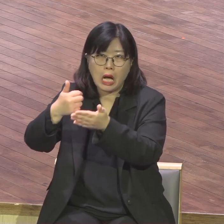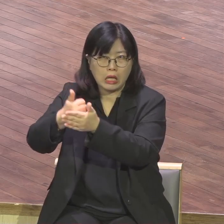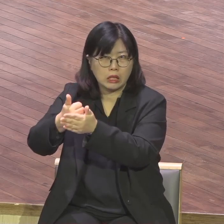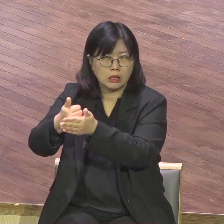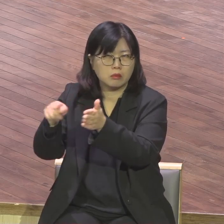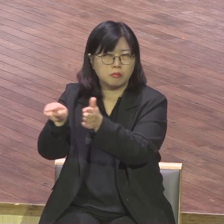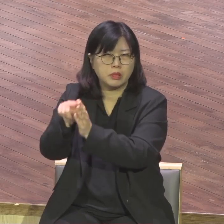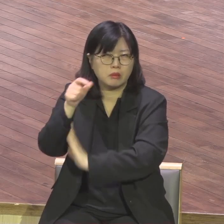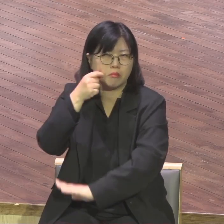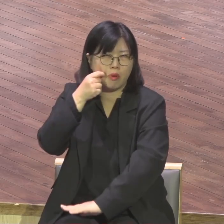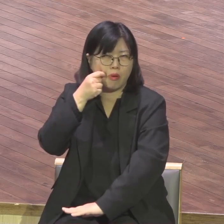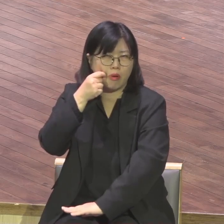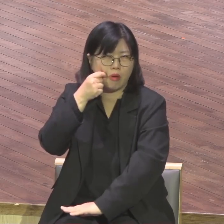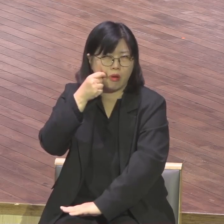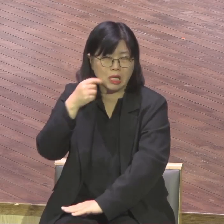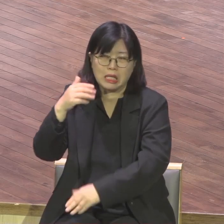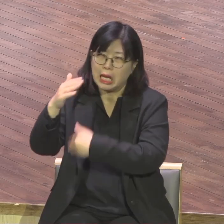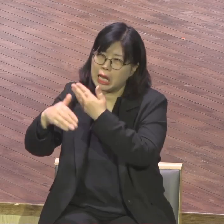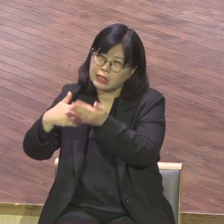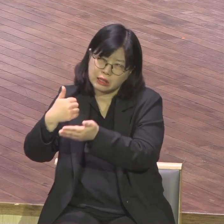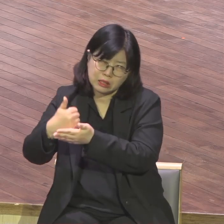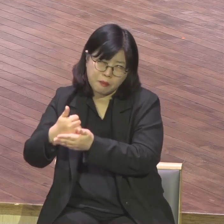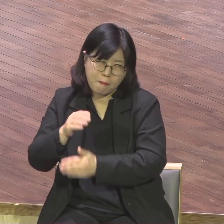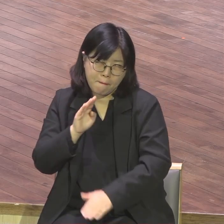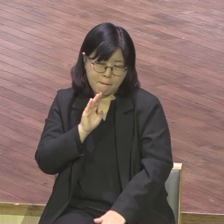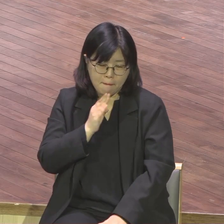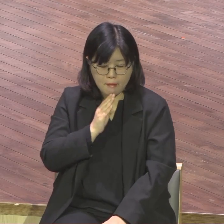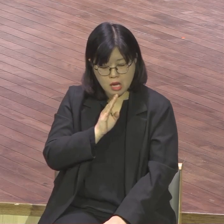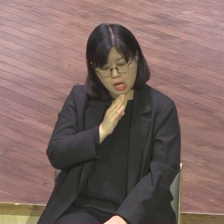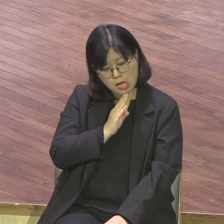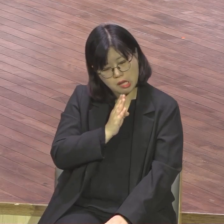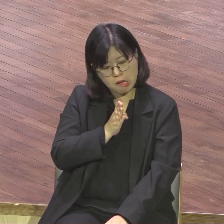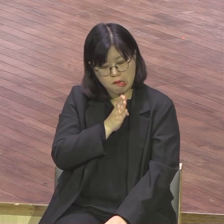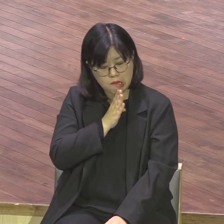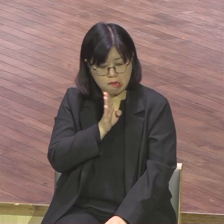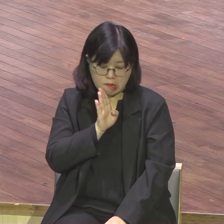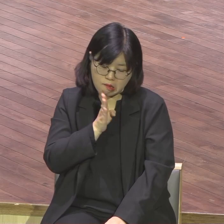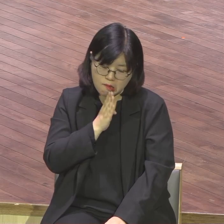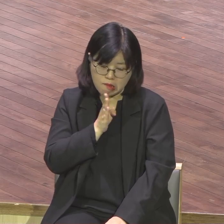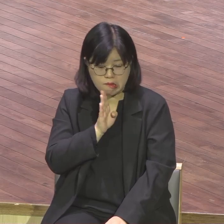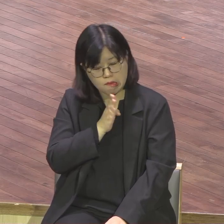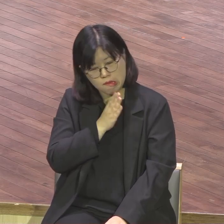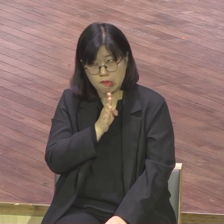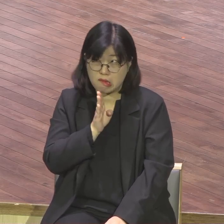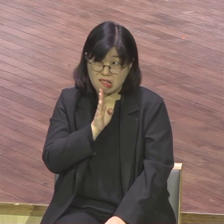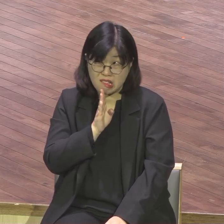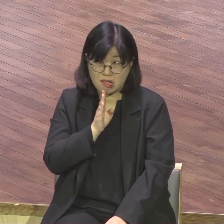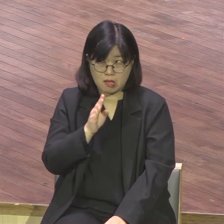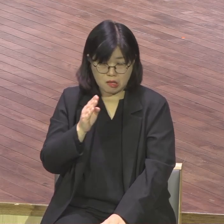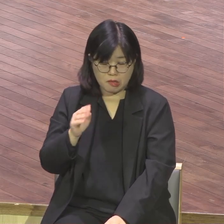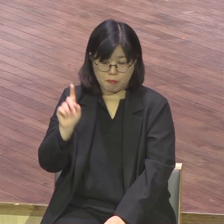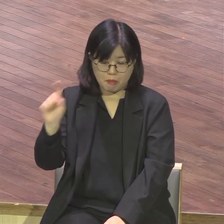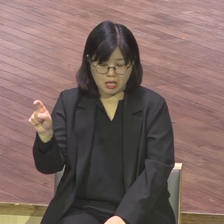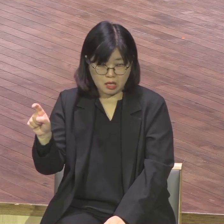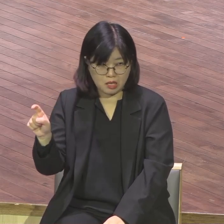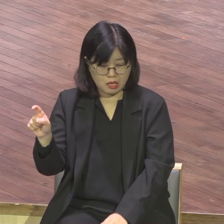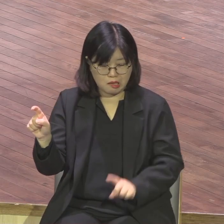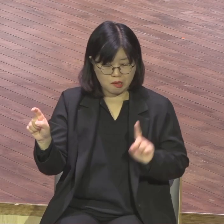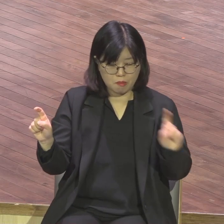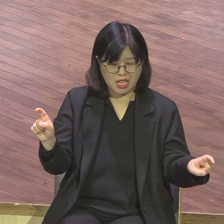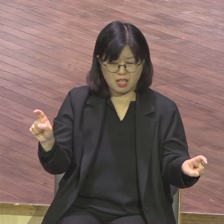염려는 불신앙이에요. 하나님 못 믿겠다는 것입니다. 믿기는 믿는데 이거는 못 믿겠다는 것입니다. 부분적으로.